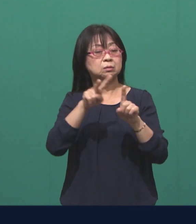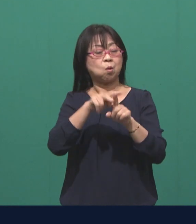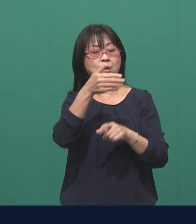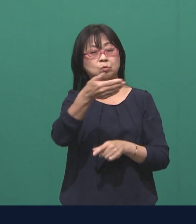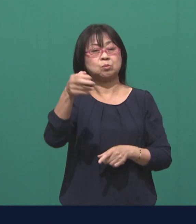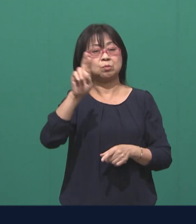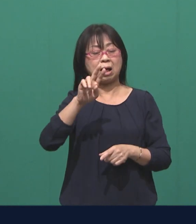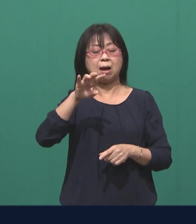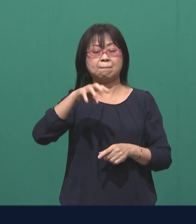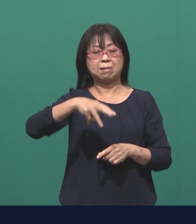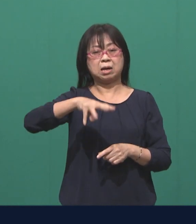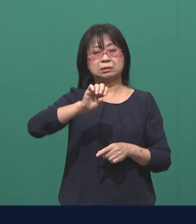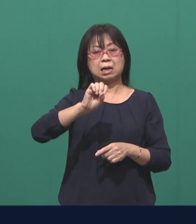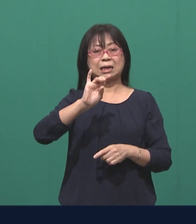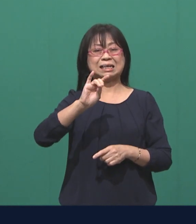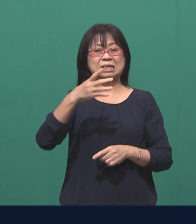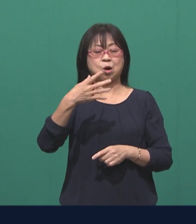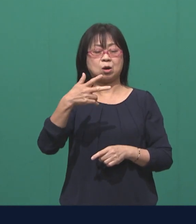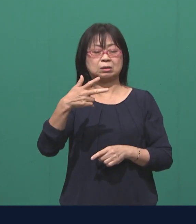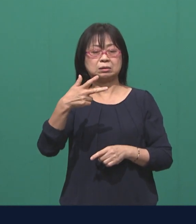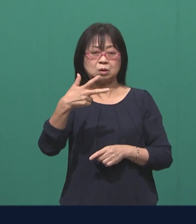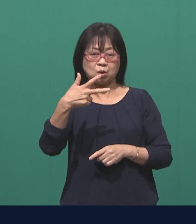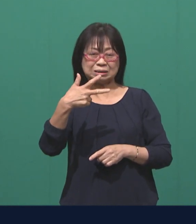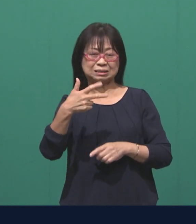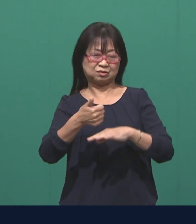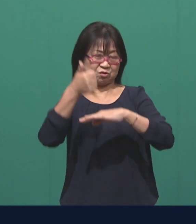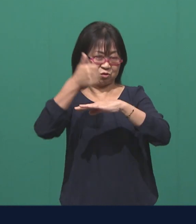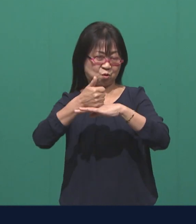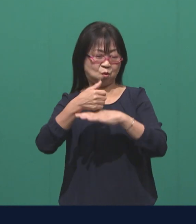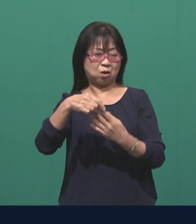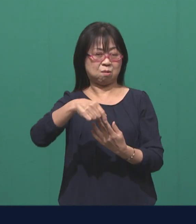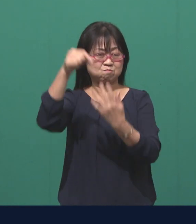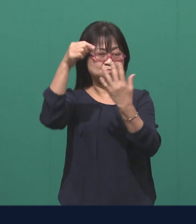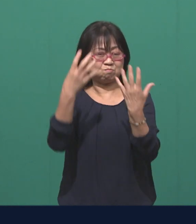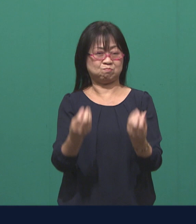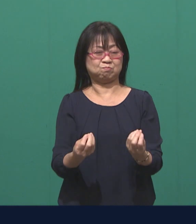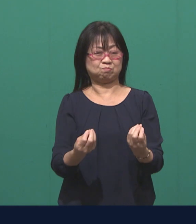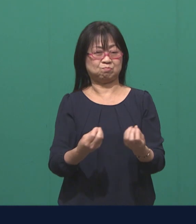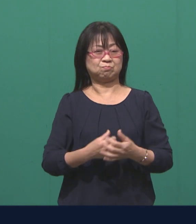江市の小倉正清市長が選任されました。